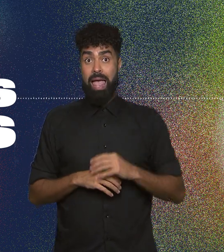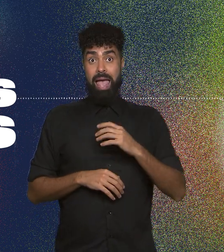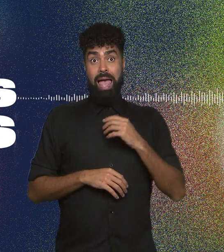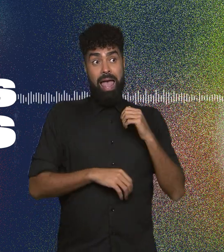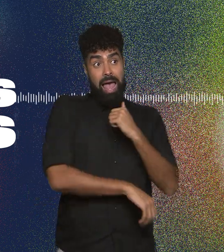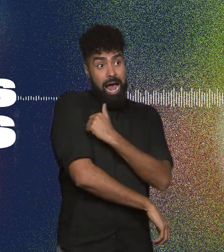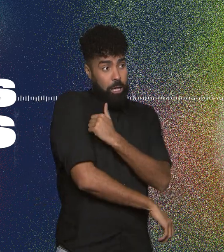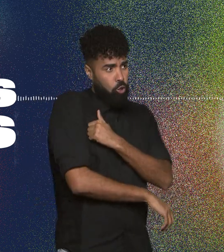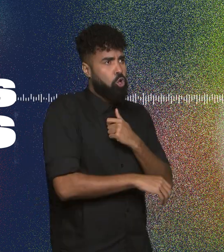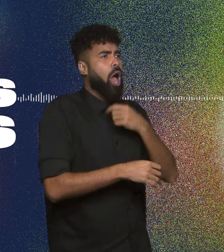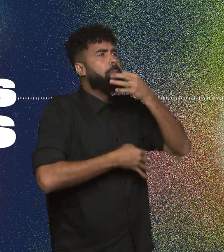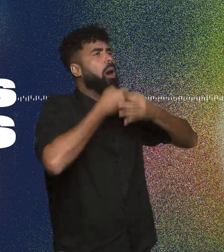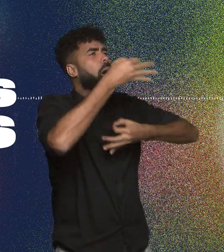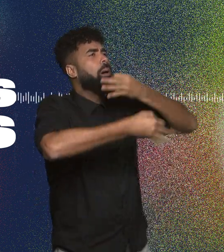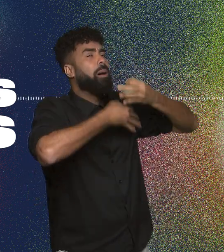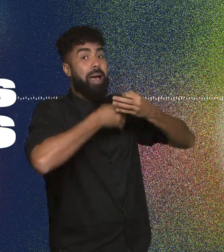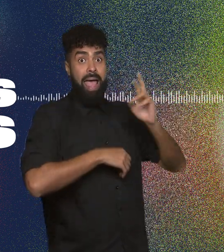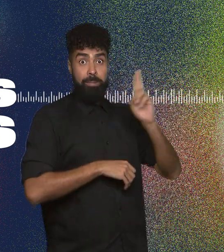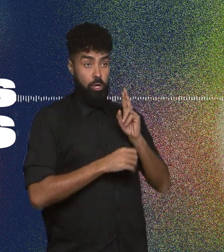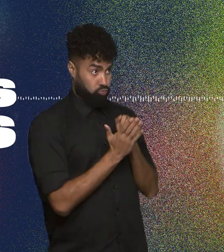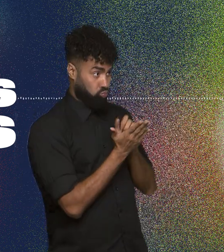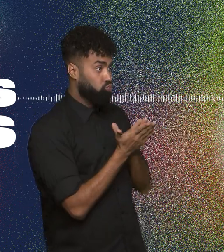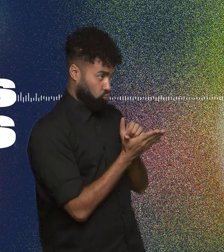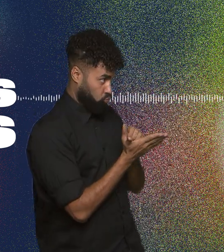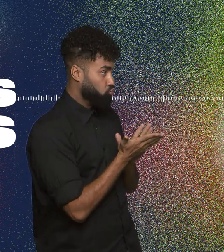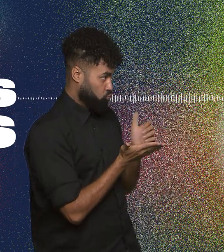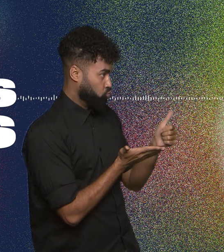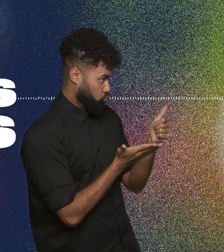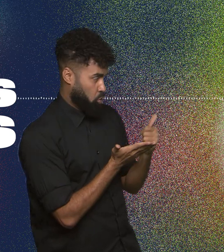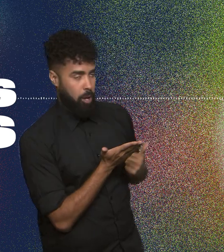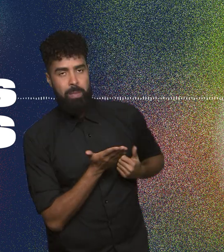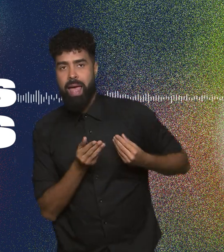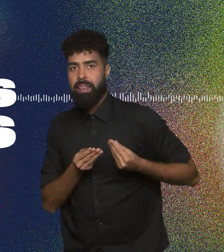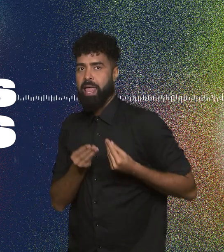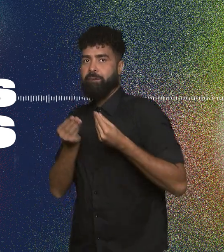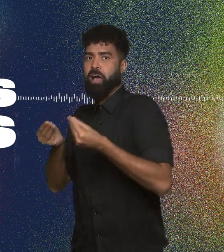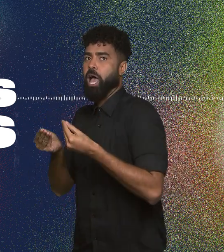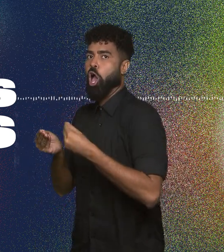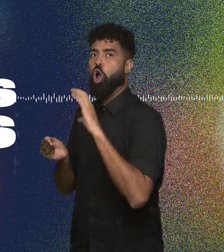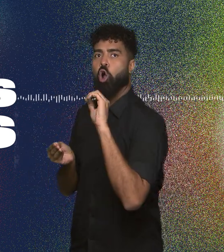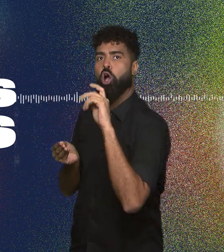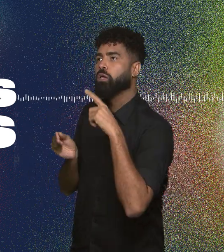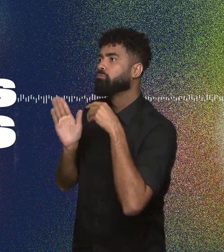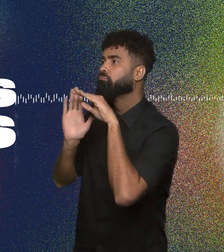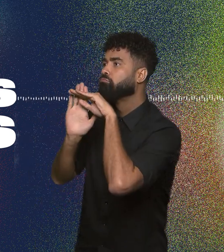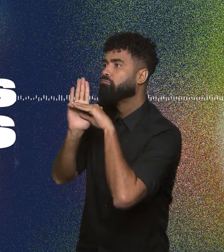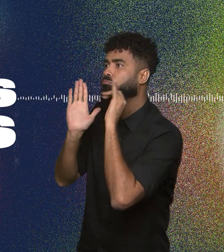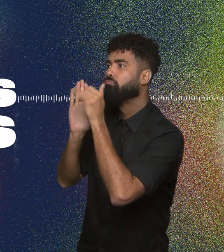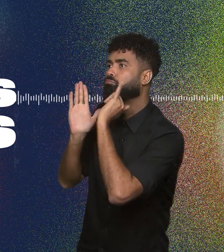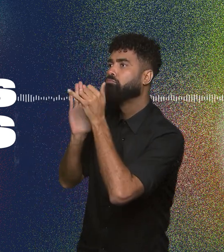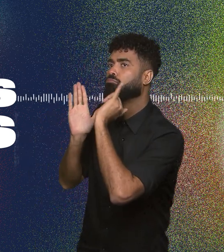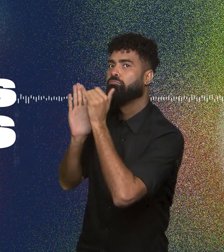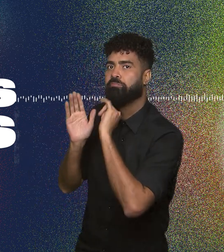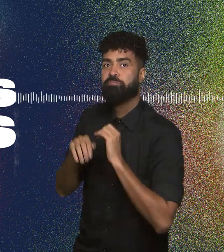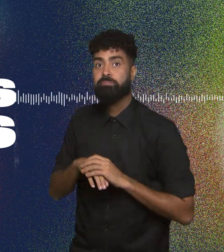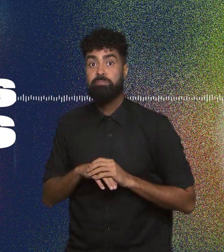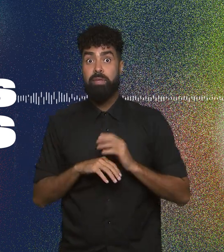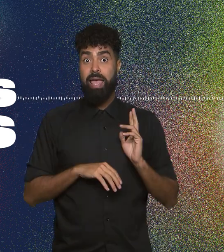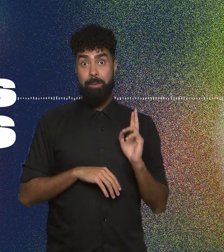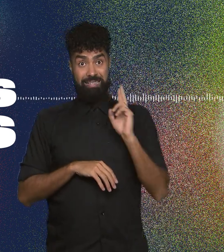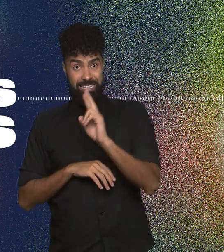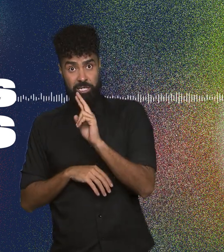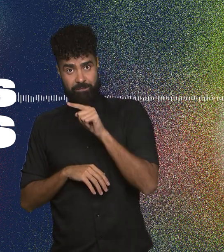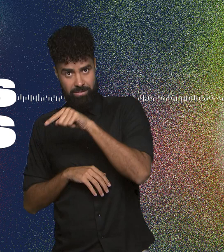representante para dar para o coque e o coque vai ouvir o representante. Pelo menos, tipo, dois representantes vão para o conselho de